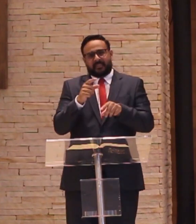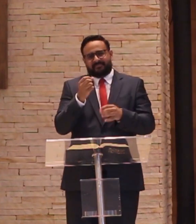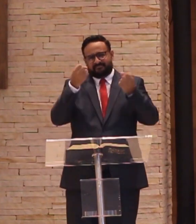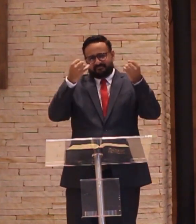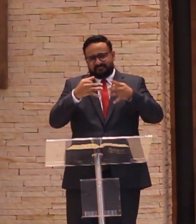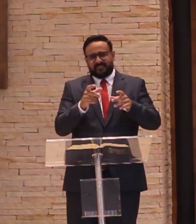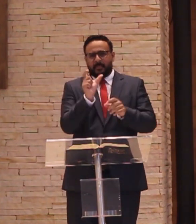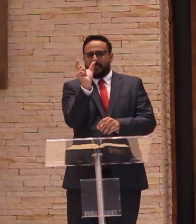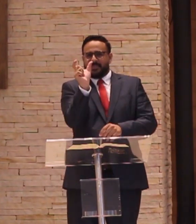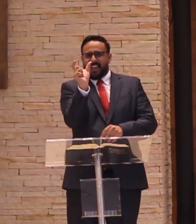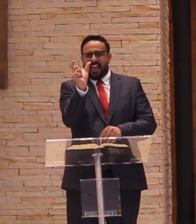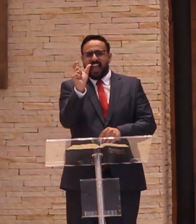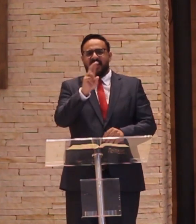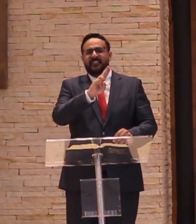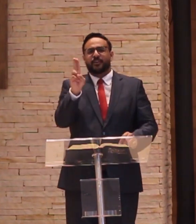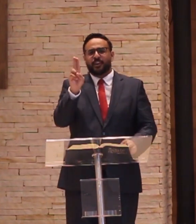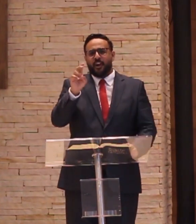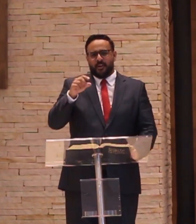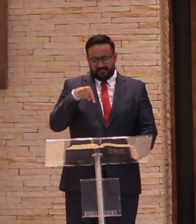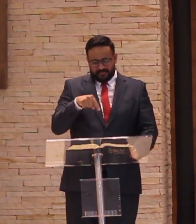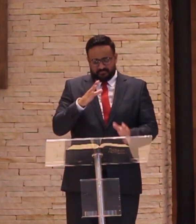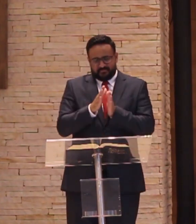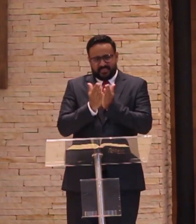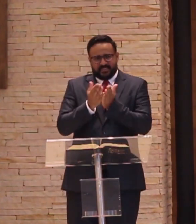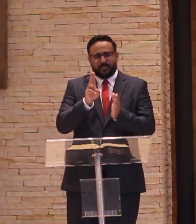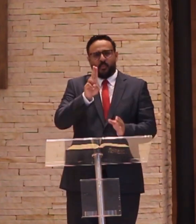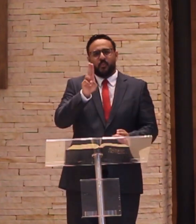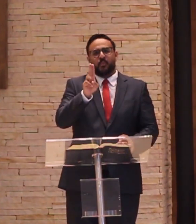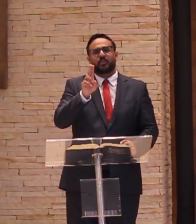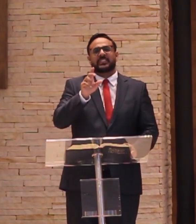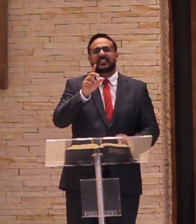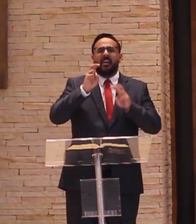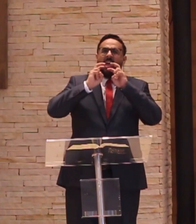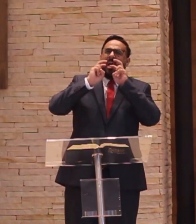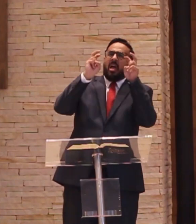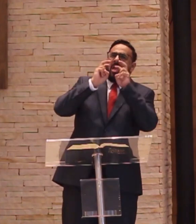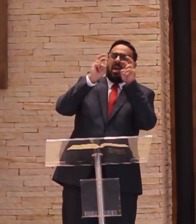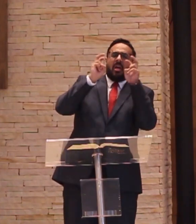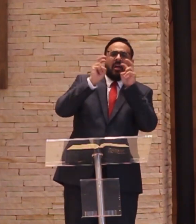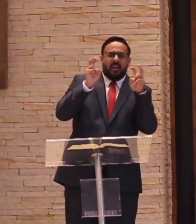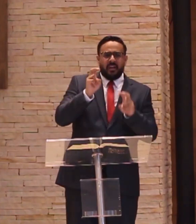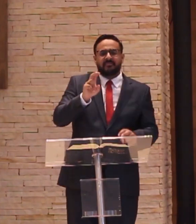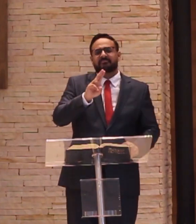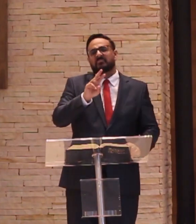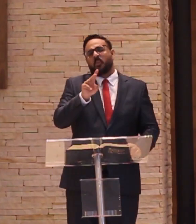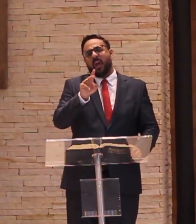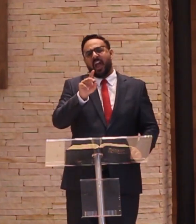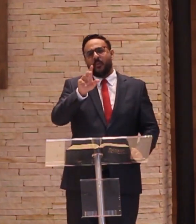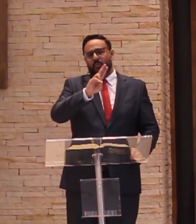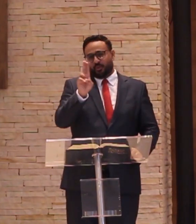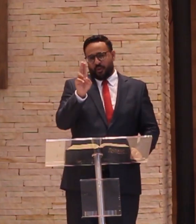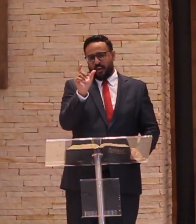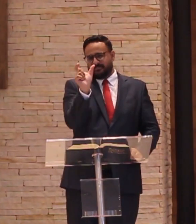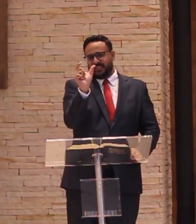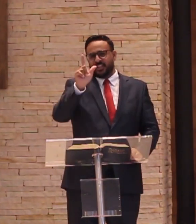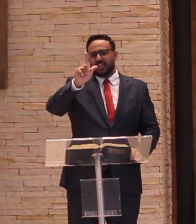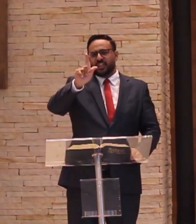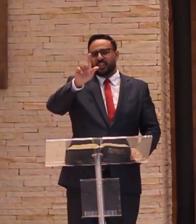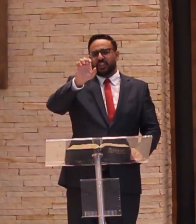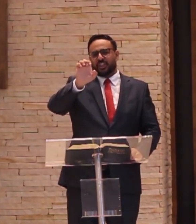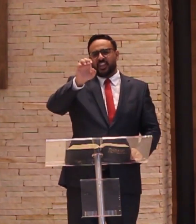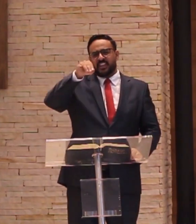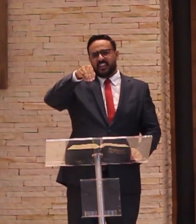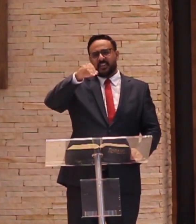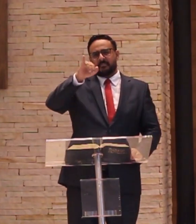sendo escravizados, trabalhando forçosamente. A gente viu aqui no verso que tem uma palavra que